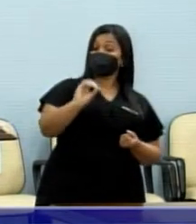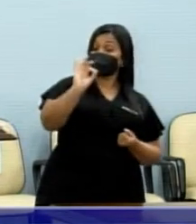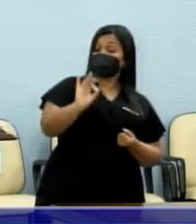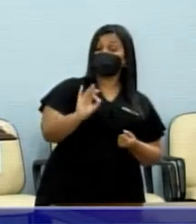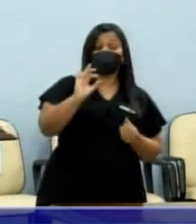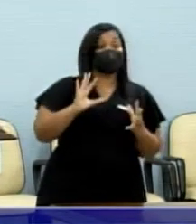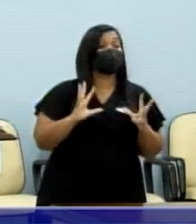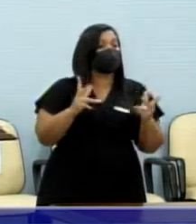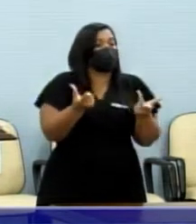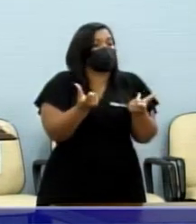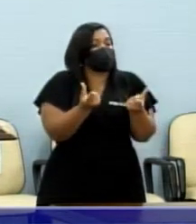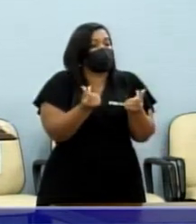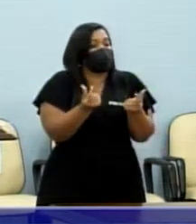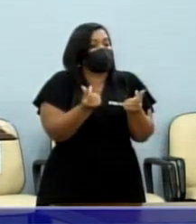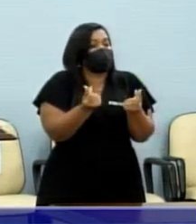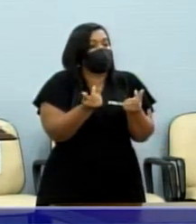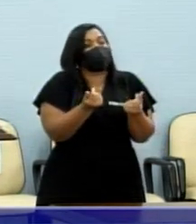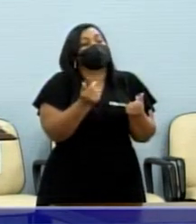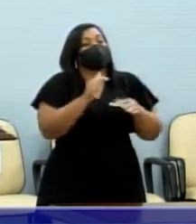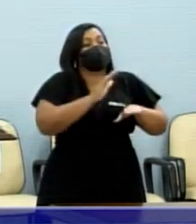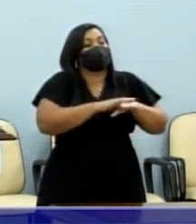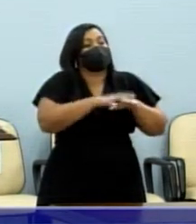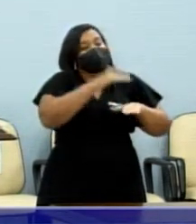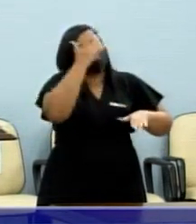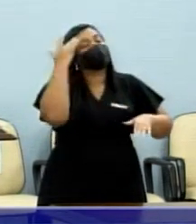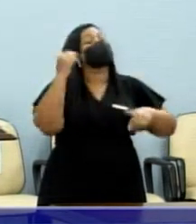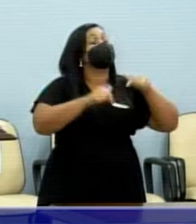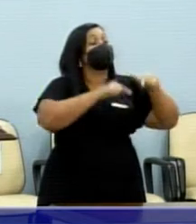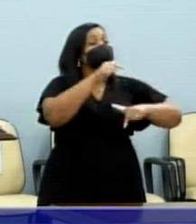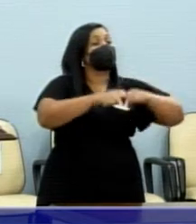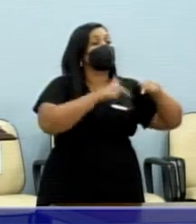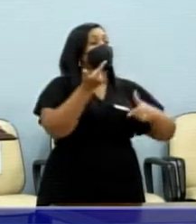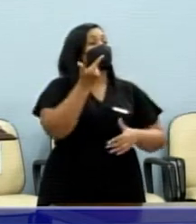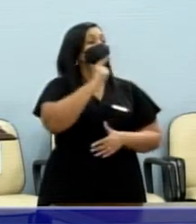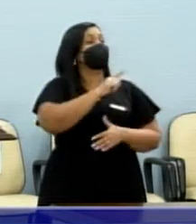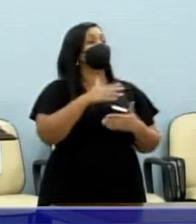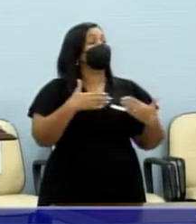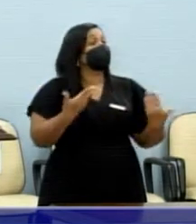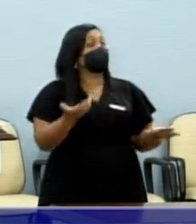toda a riqueza gerada pela classe trabalhadora. Então isso é